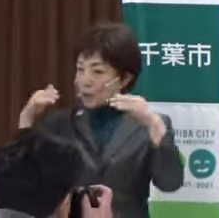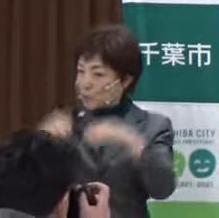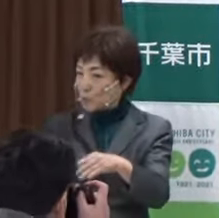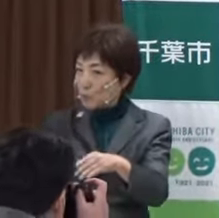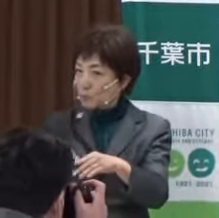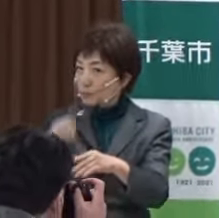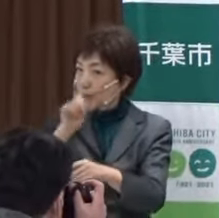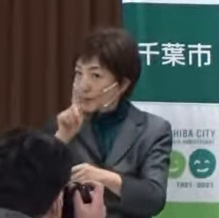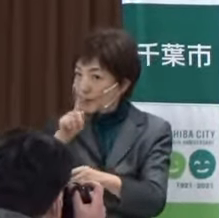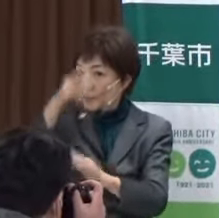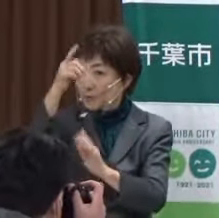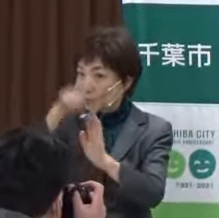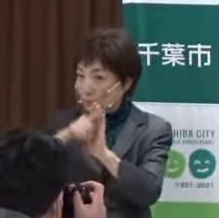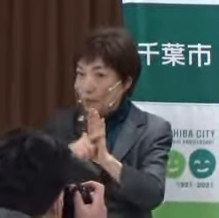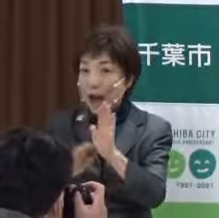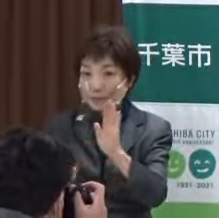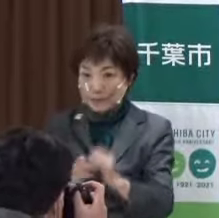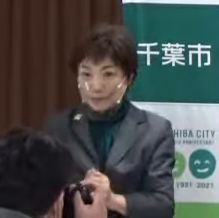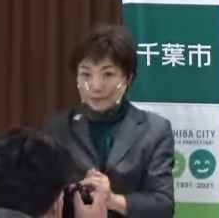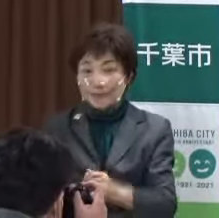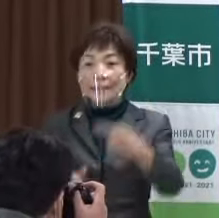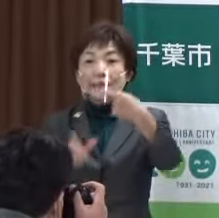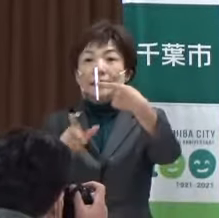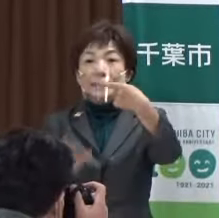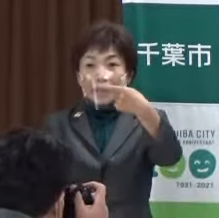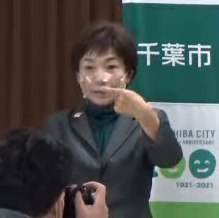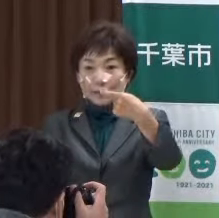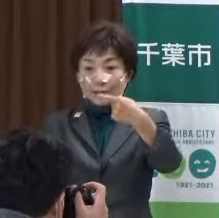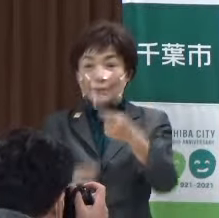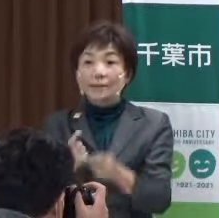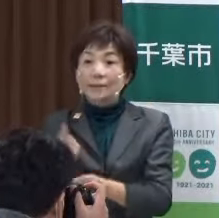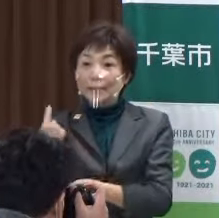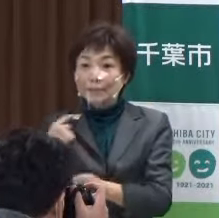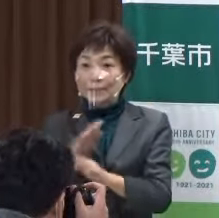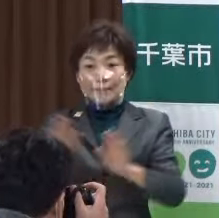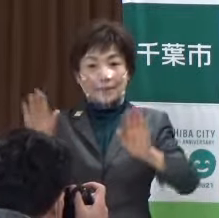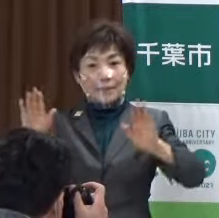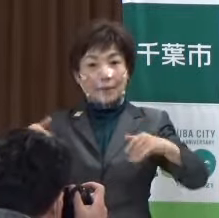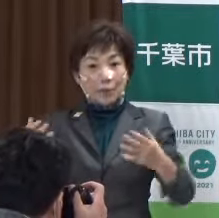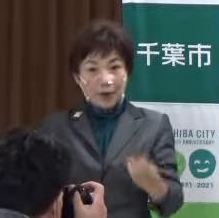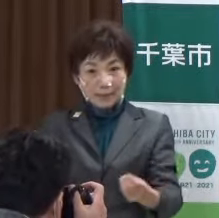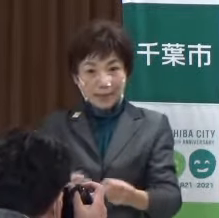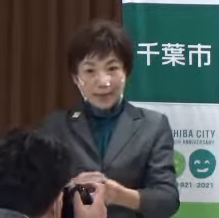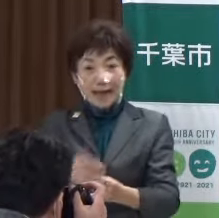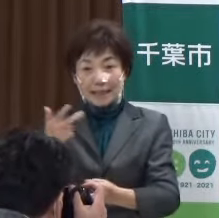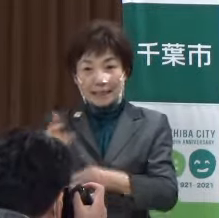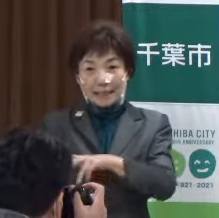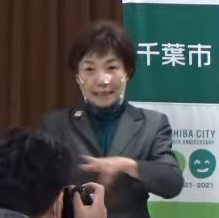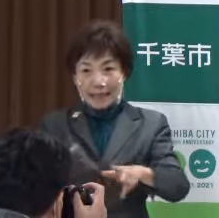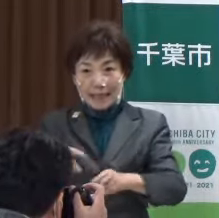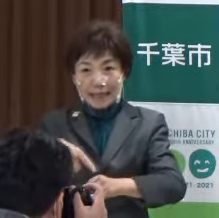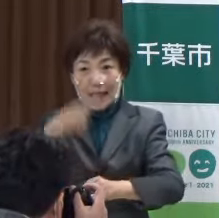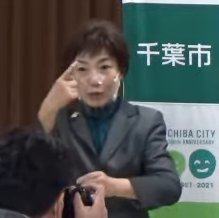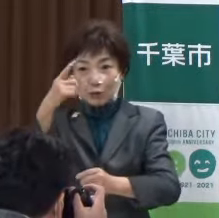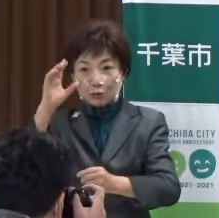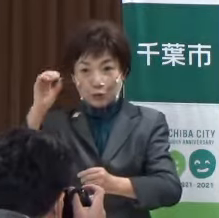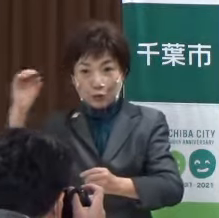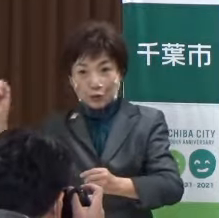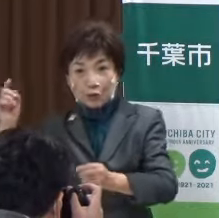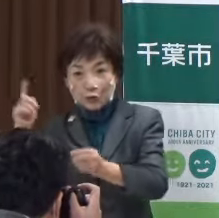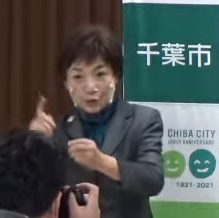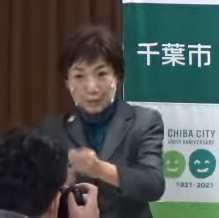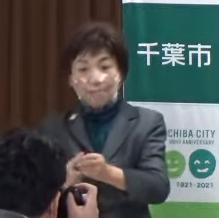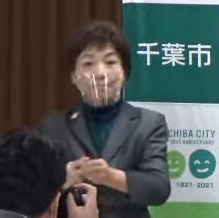目ということですけれども、まず1月に、昨日式典をさせていただきましたが、市政100周年千葉市が迎えた